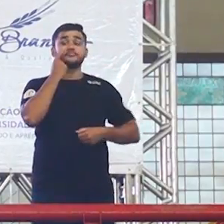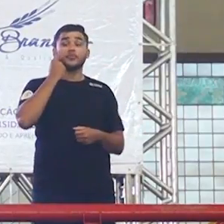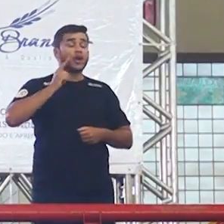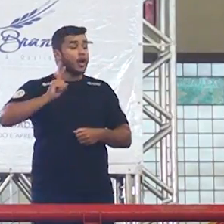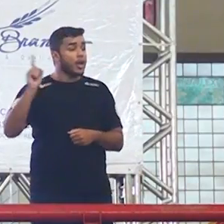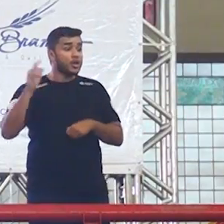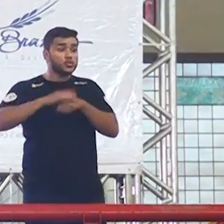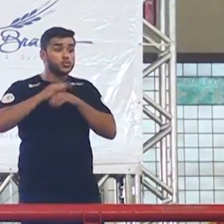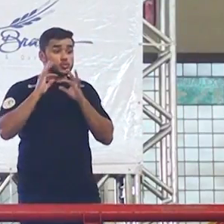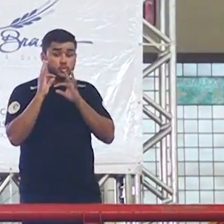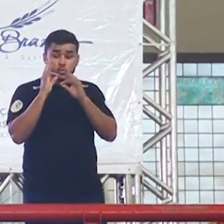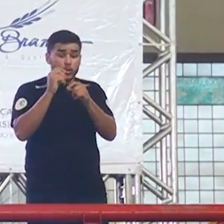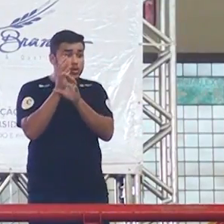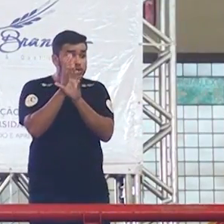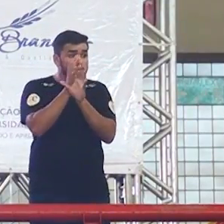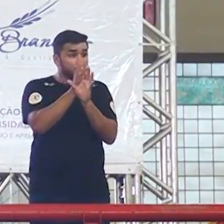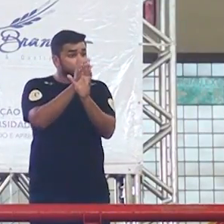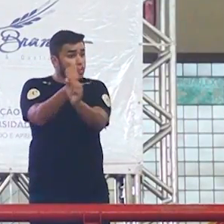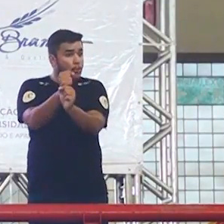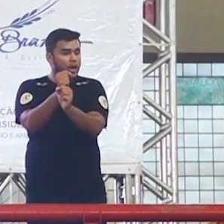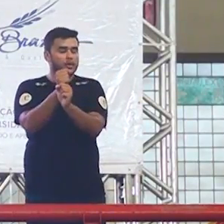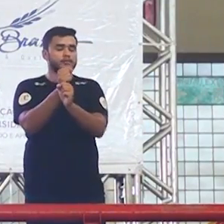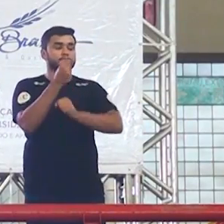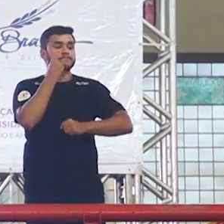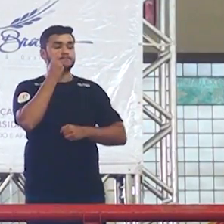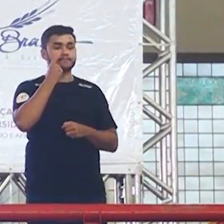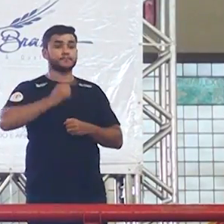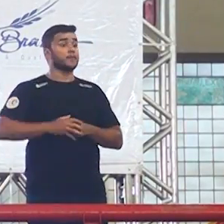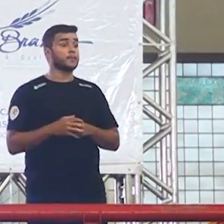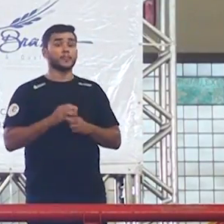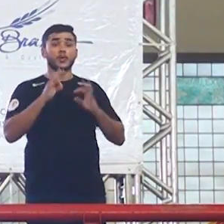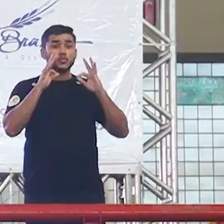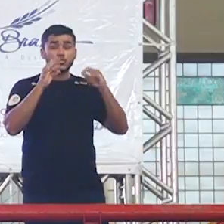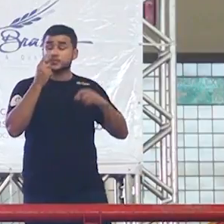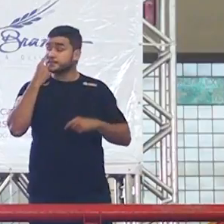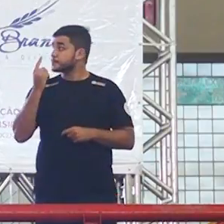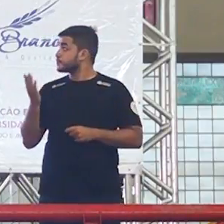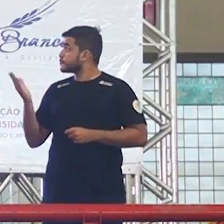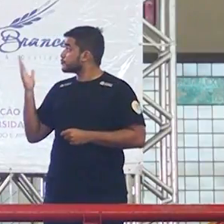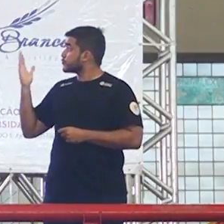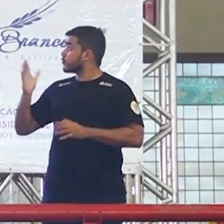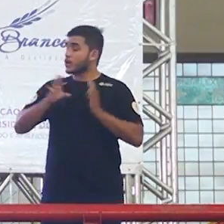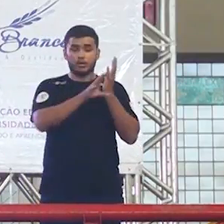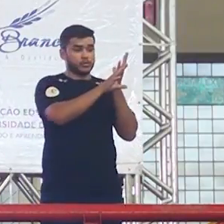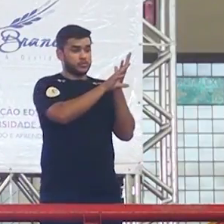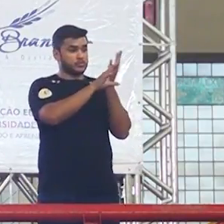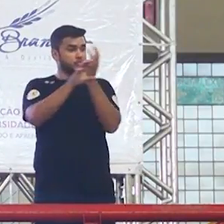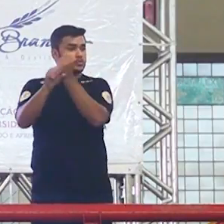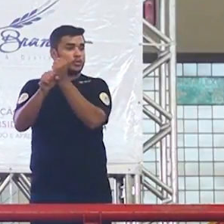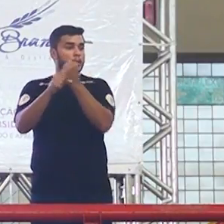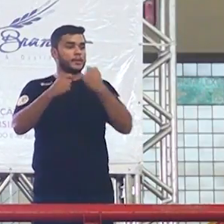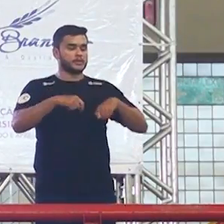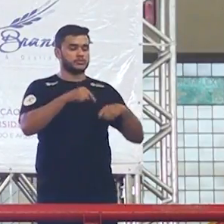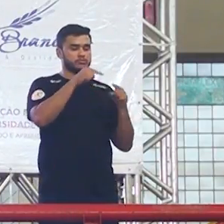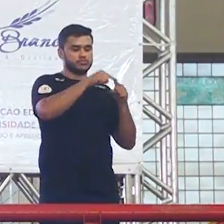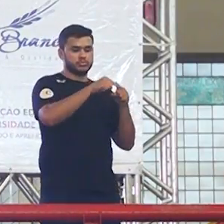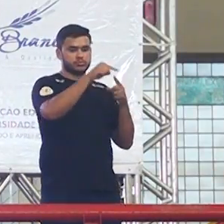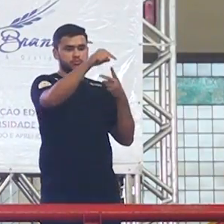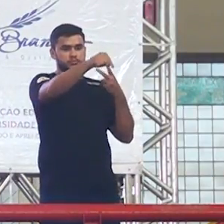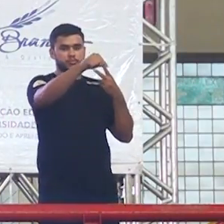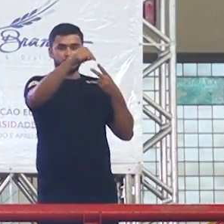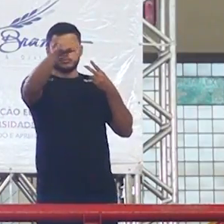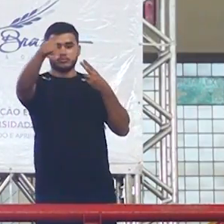todas as potências. Nós vamos somar todas as potências que tem nessa casa.